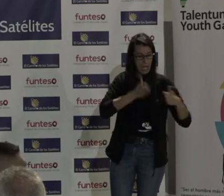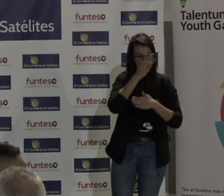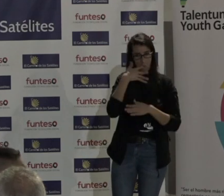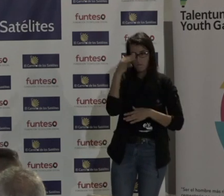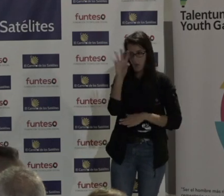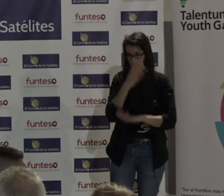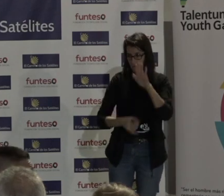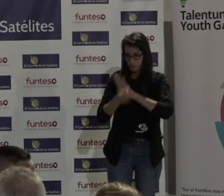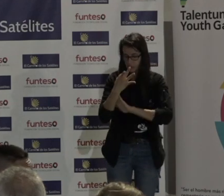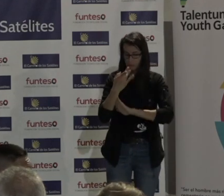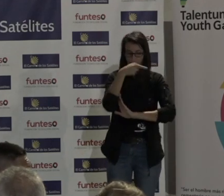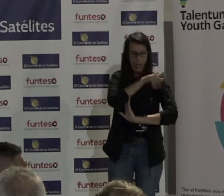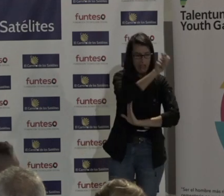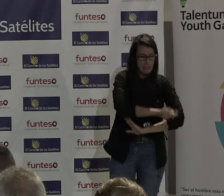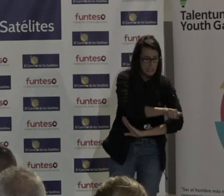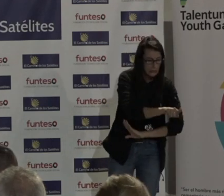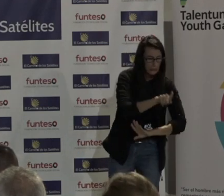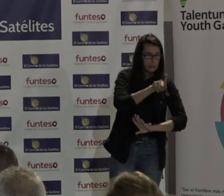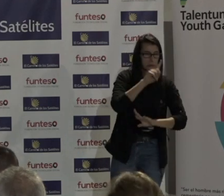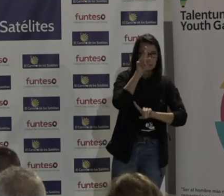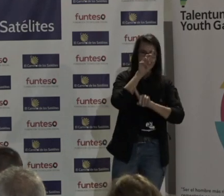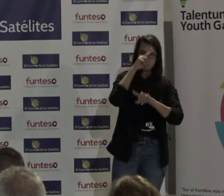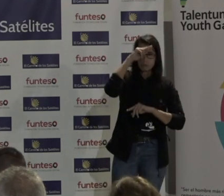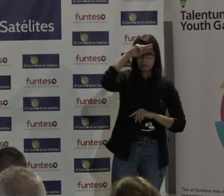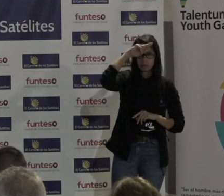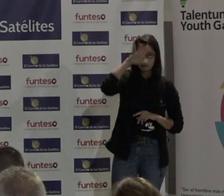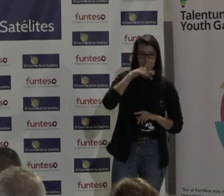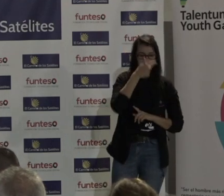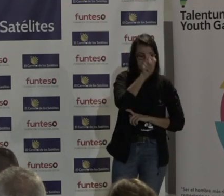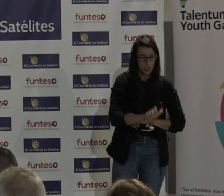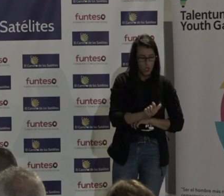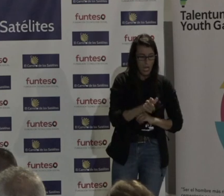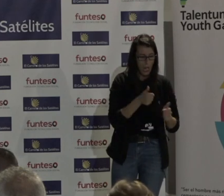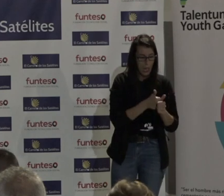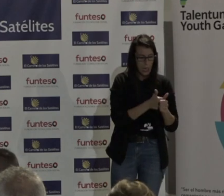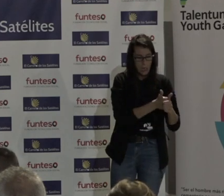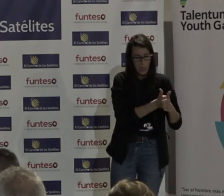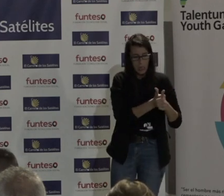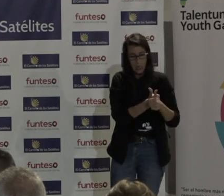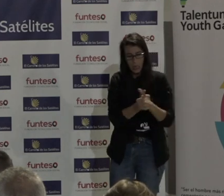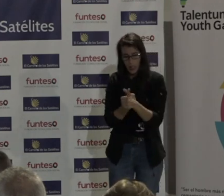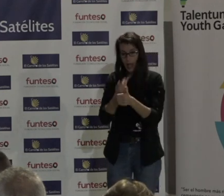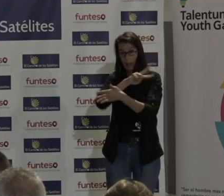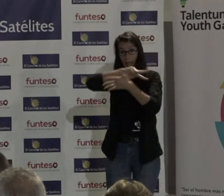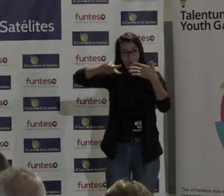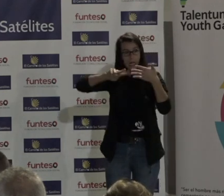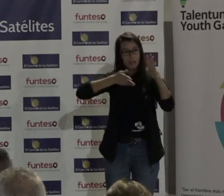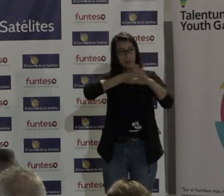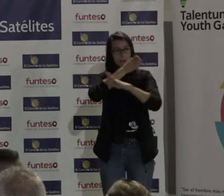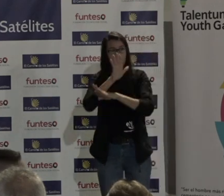está preocupado es que sus súbditos tienen la voluntad de ir a Galicia por un